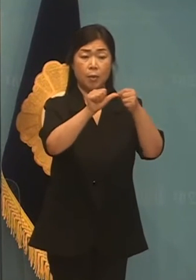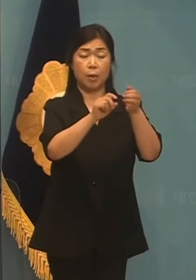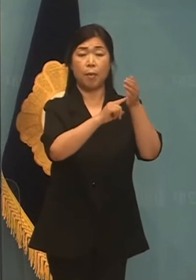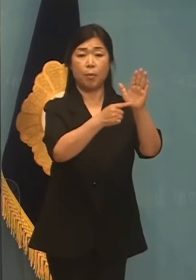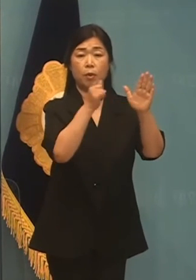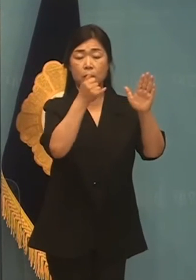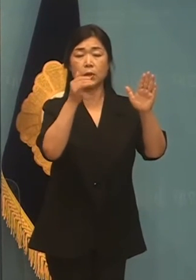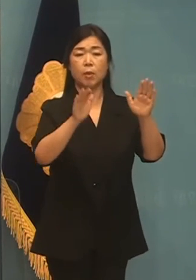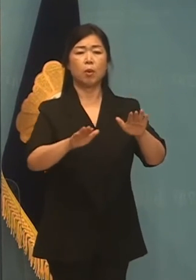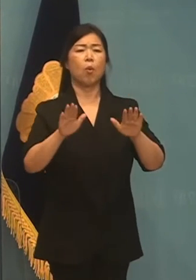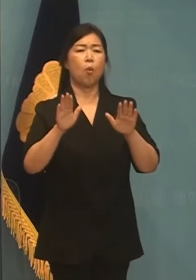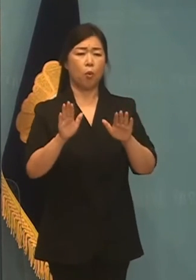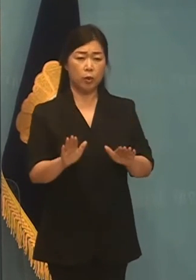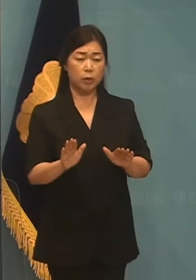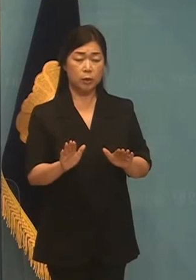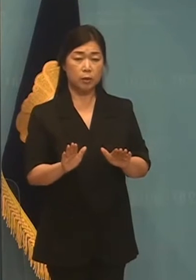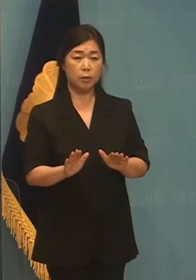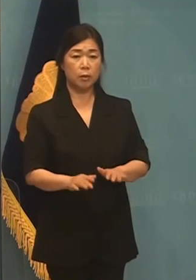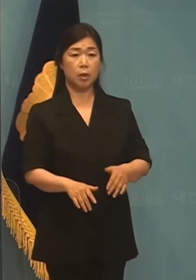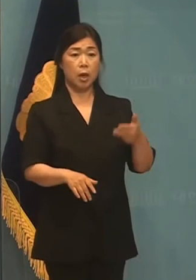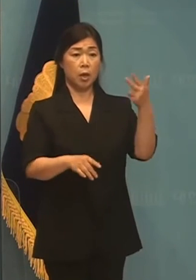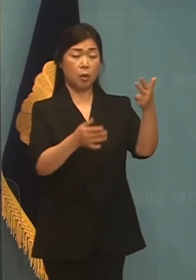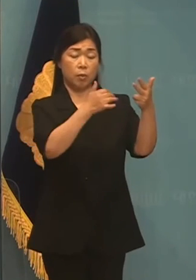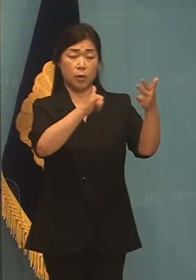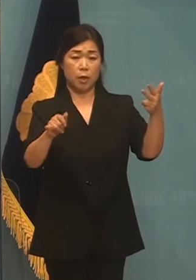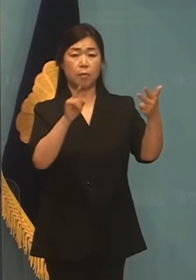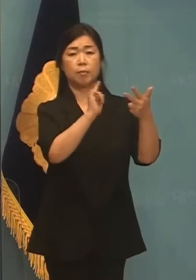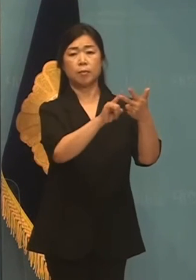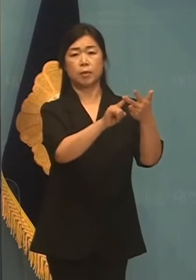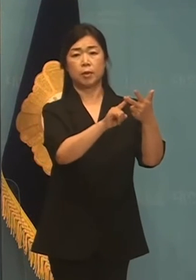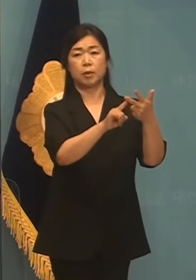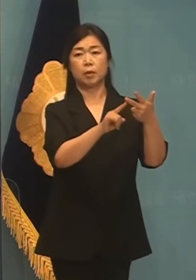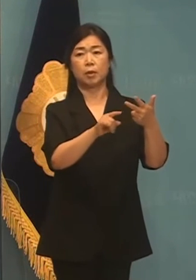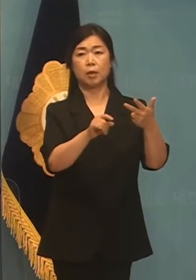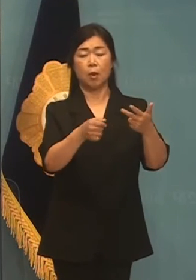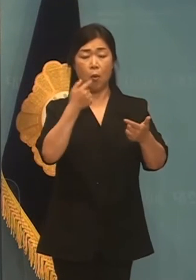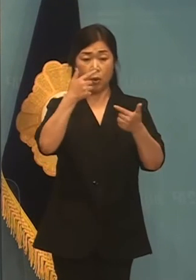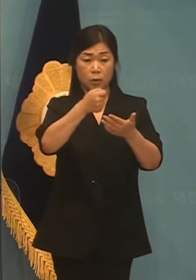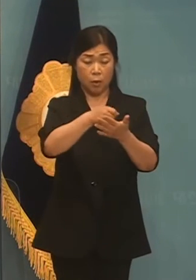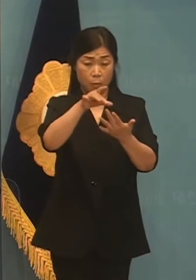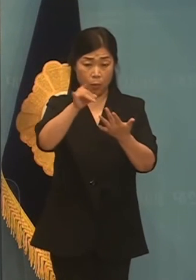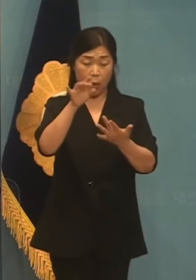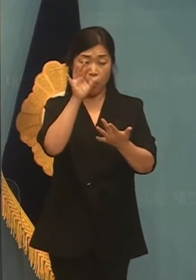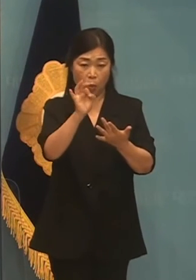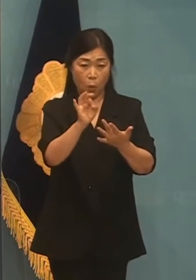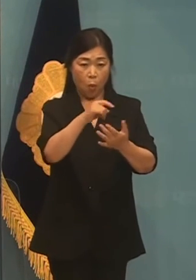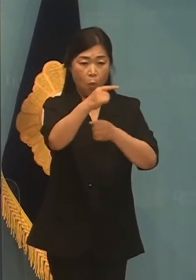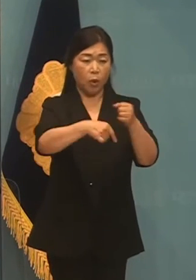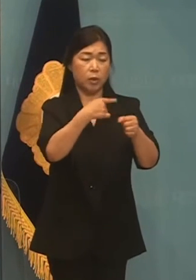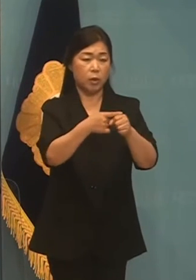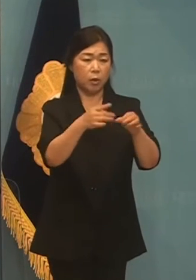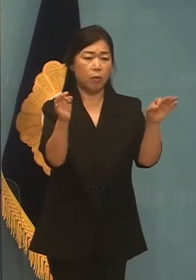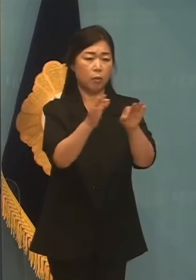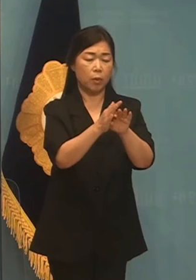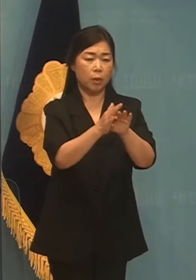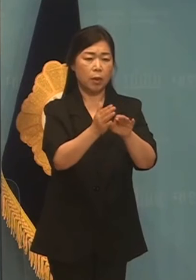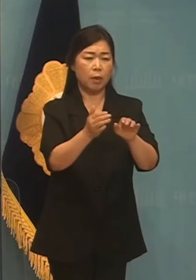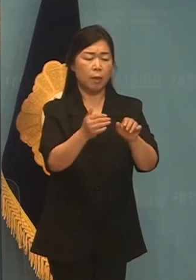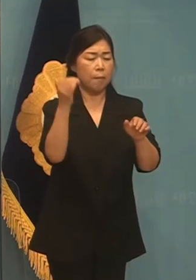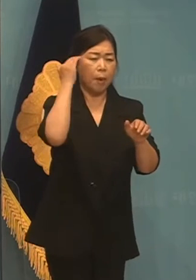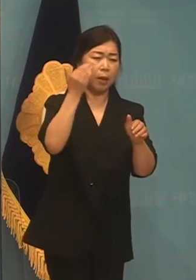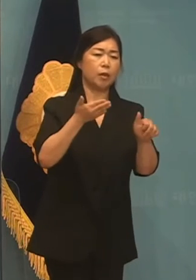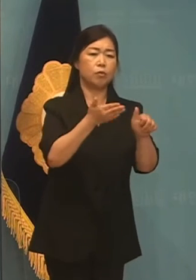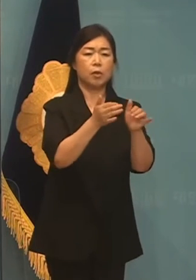발표해왔지만 오늘은 7명의 인물을 선정하여 탈원전